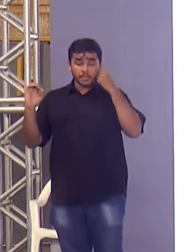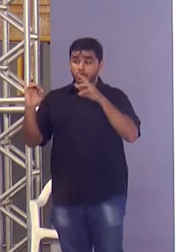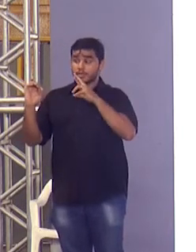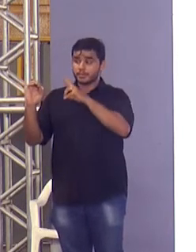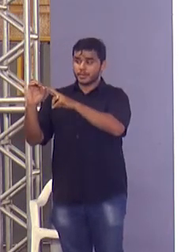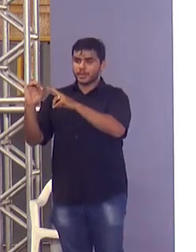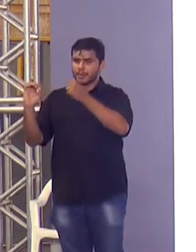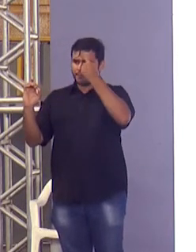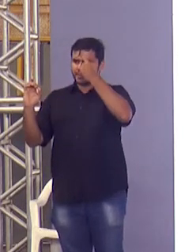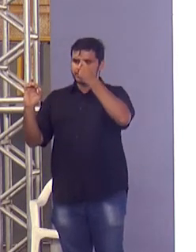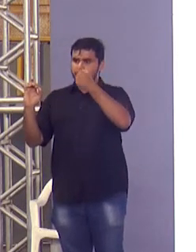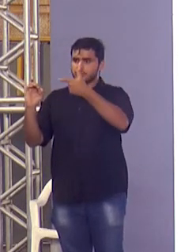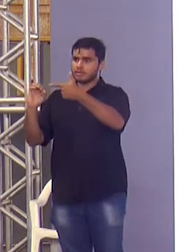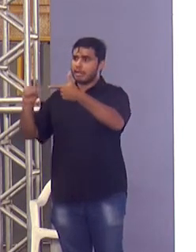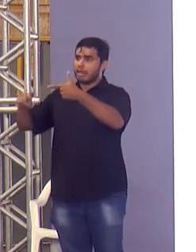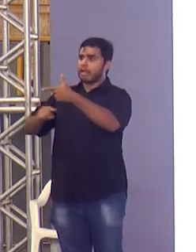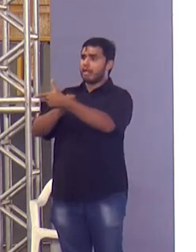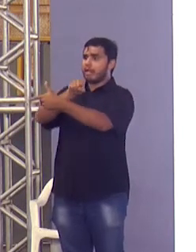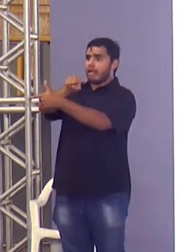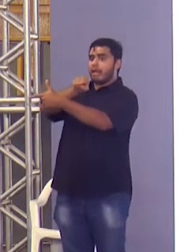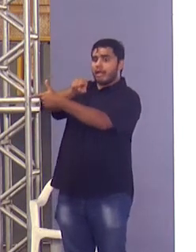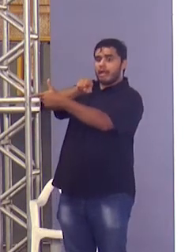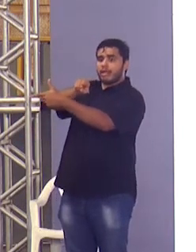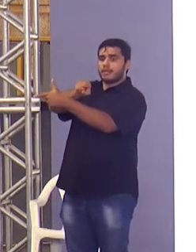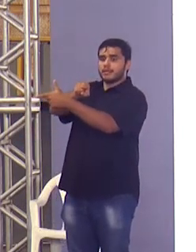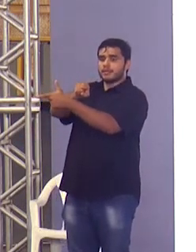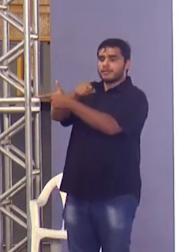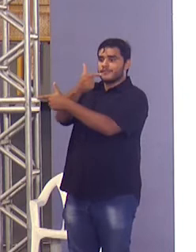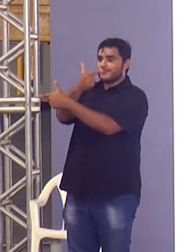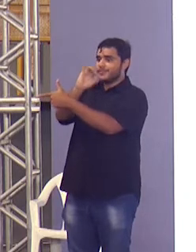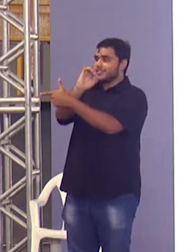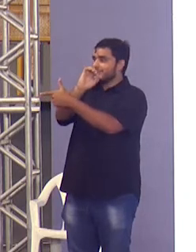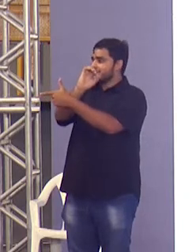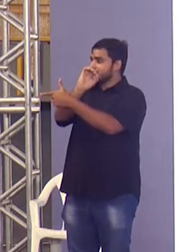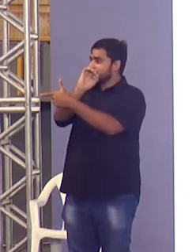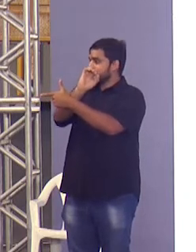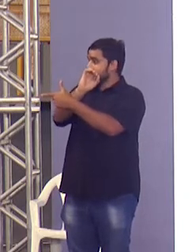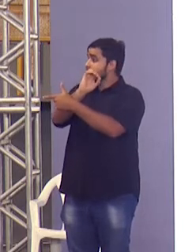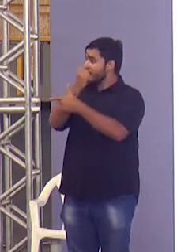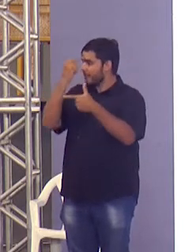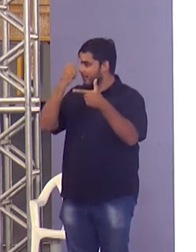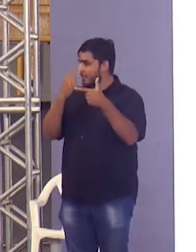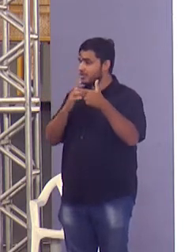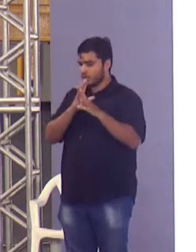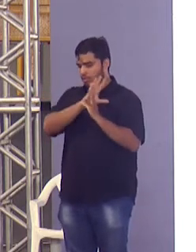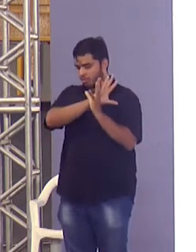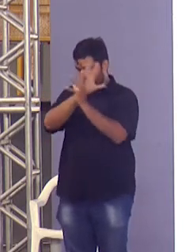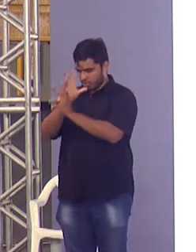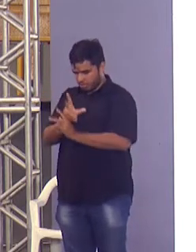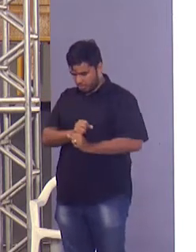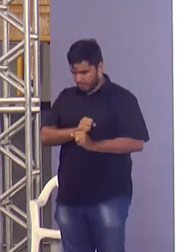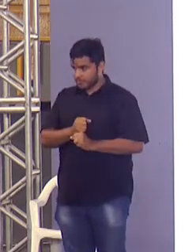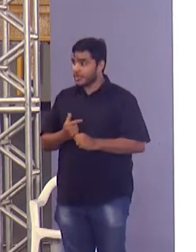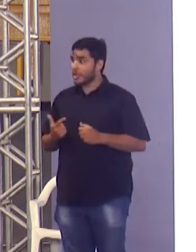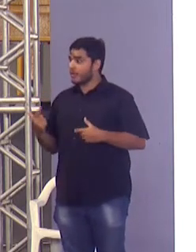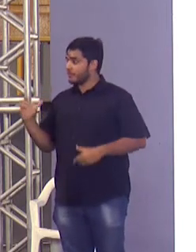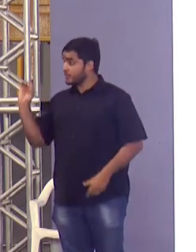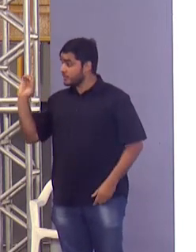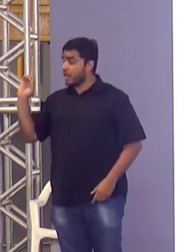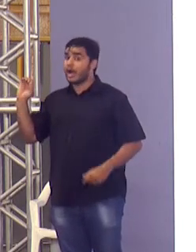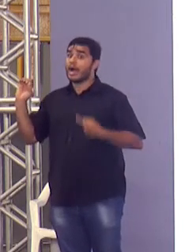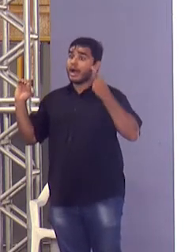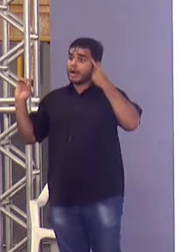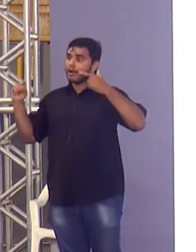ao dividendo. O dividendo, ele é igual ao divisor vezes o quociente mais o resto.